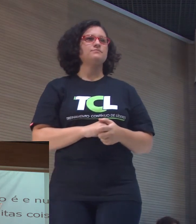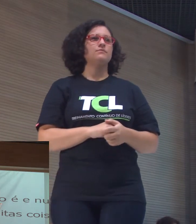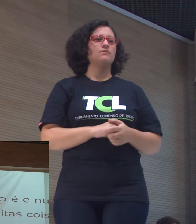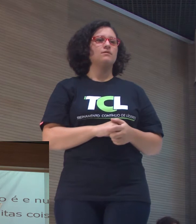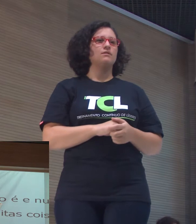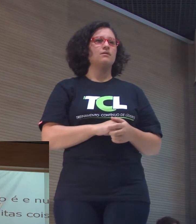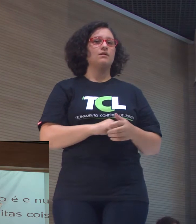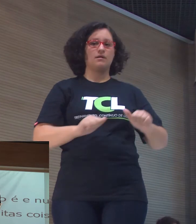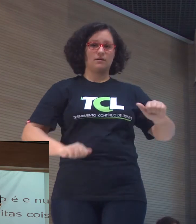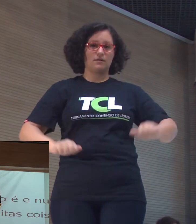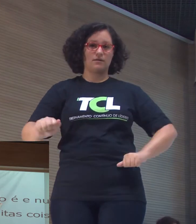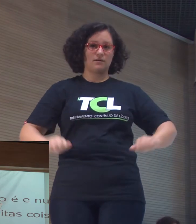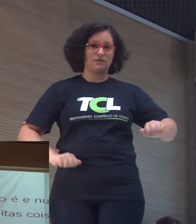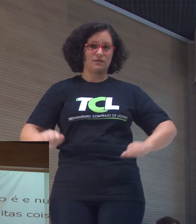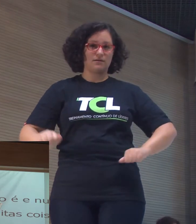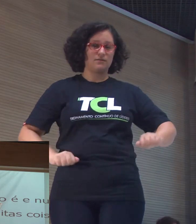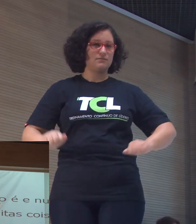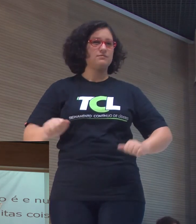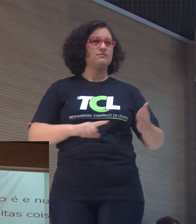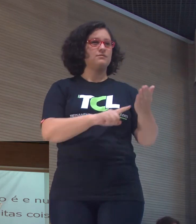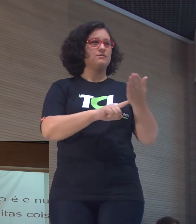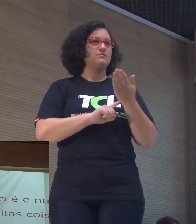esse livro vai